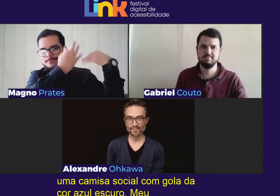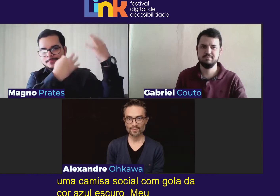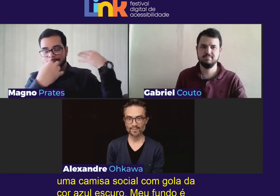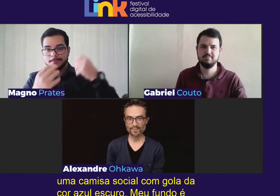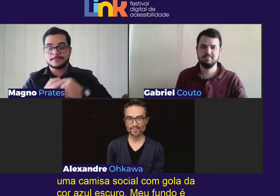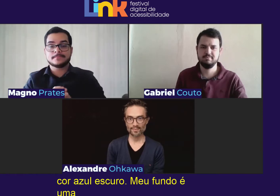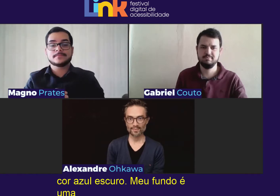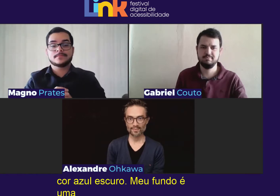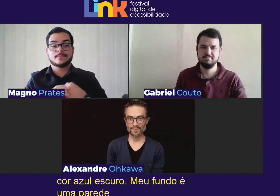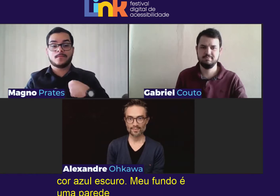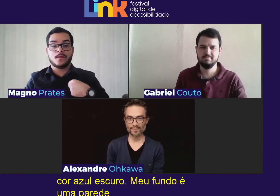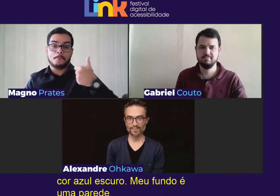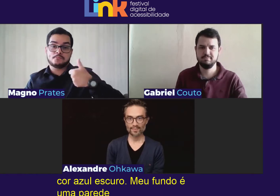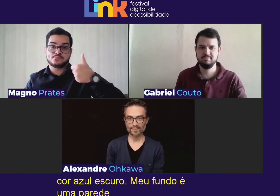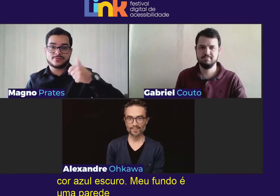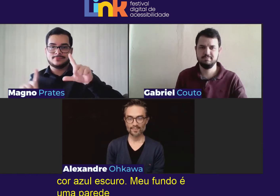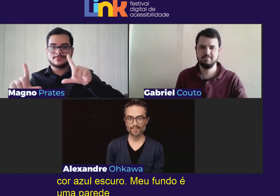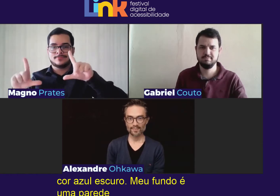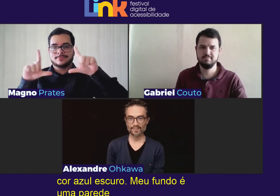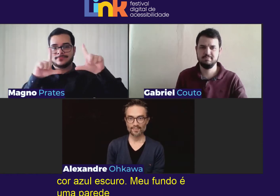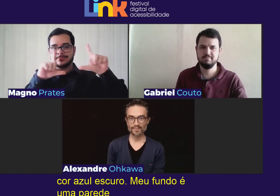Parece bege, marrom.